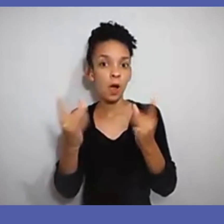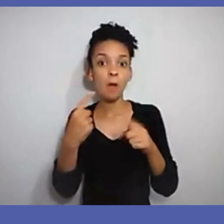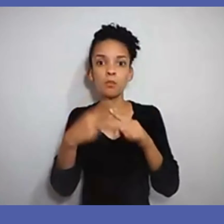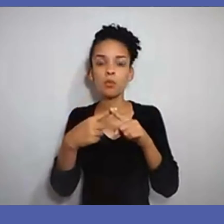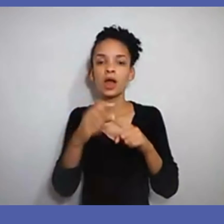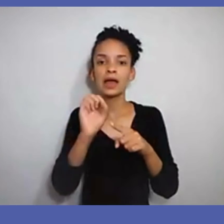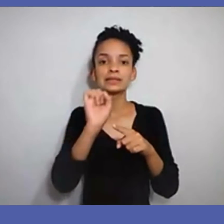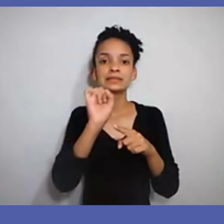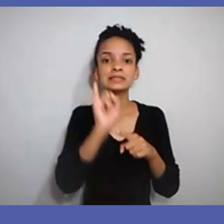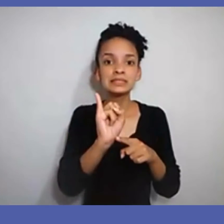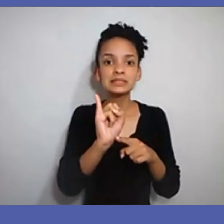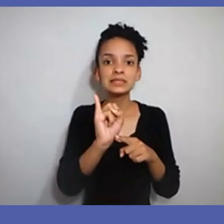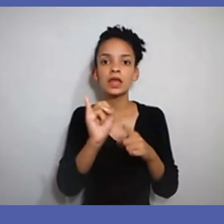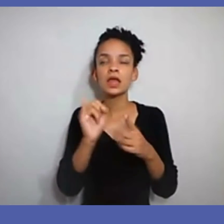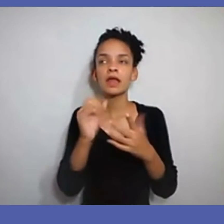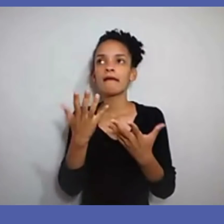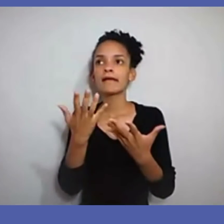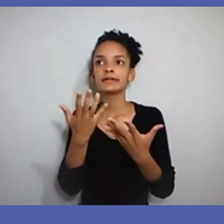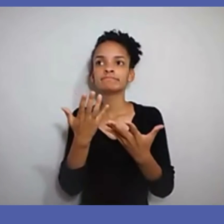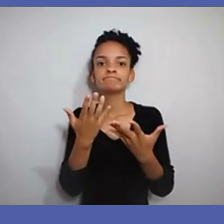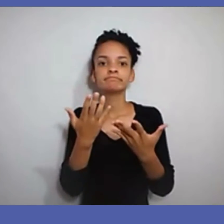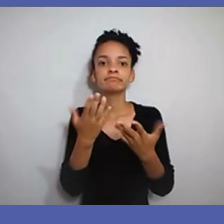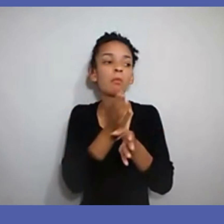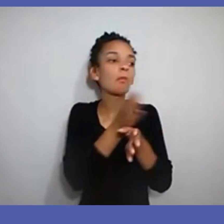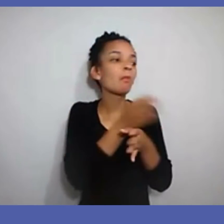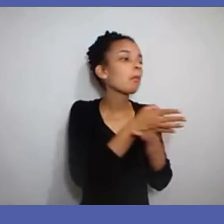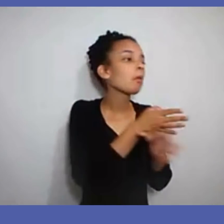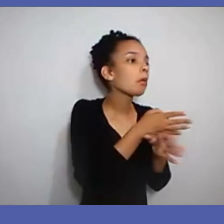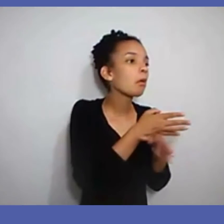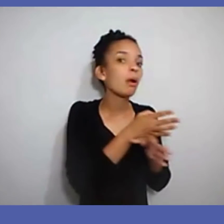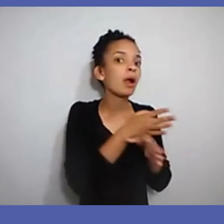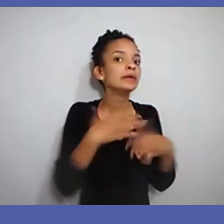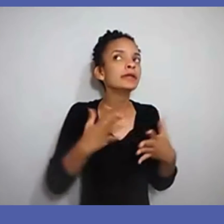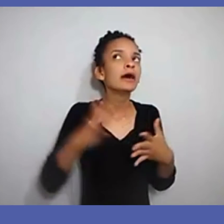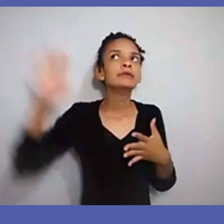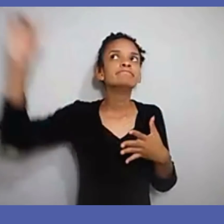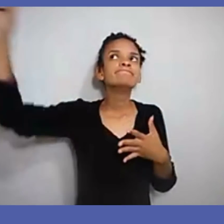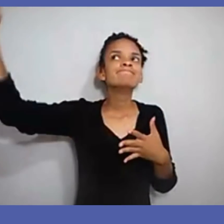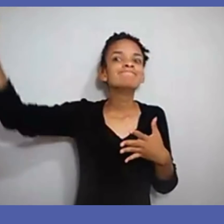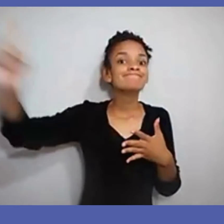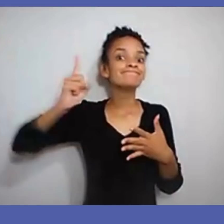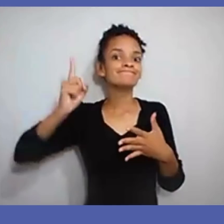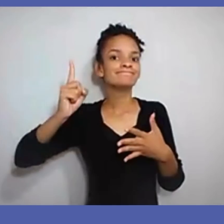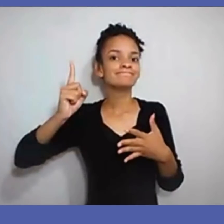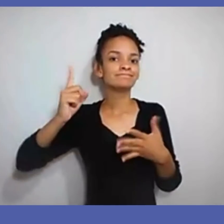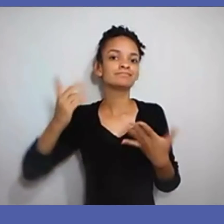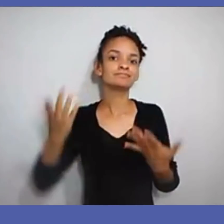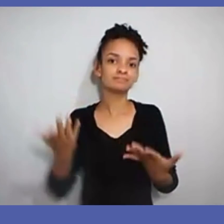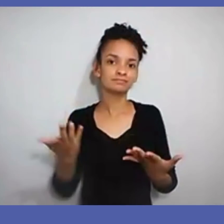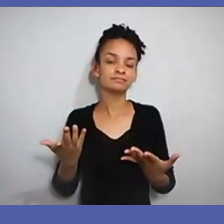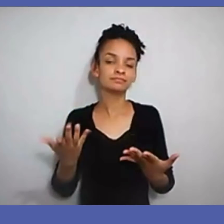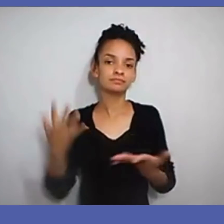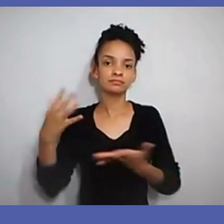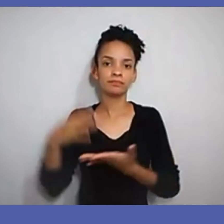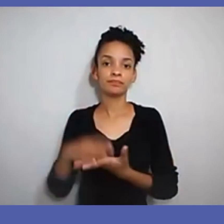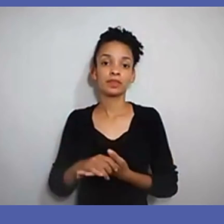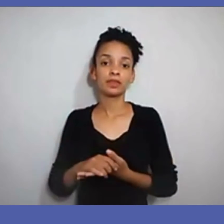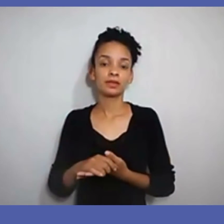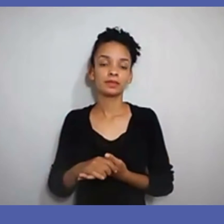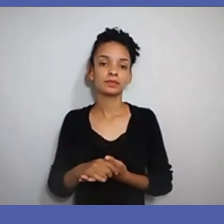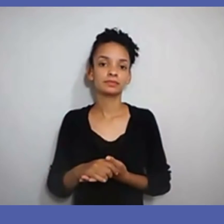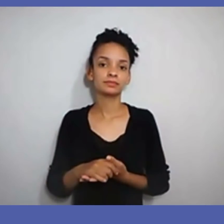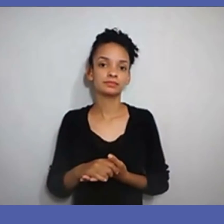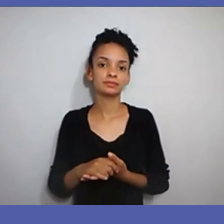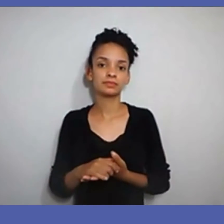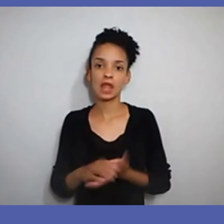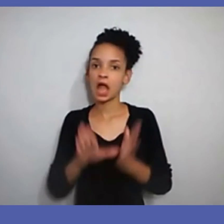sabe que nenhum ladrão põe um aviso prévio na sua casa, né? Esta noite eu vou assaltar,